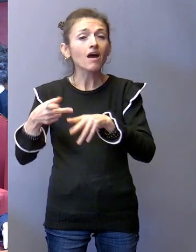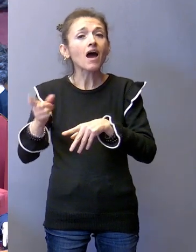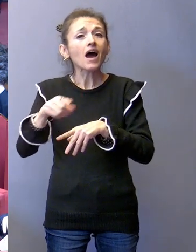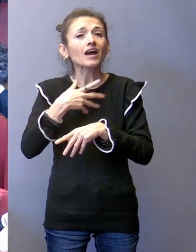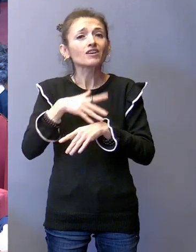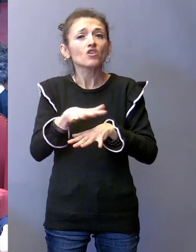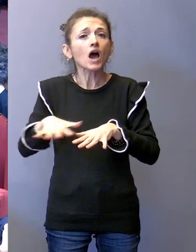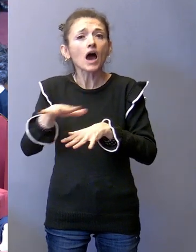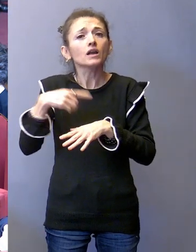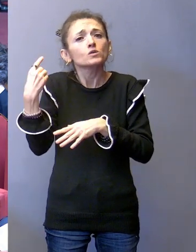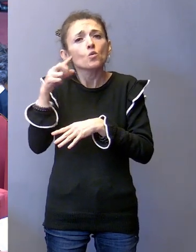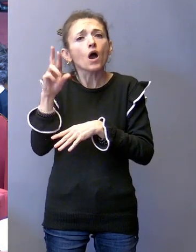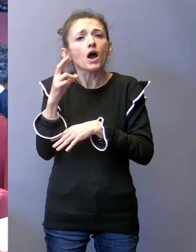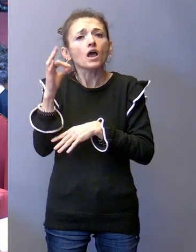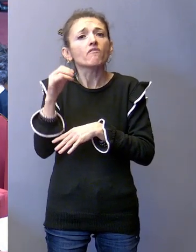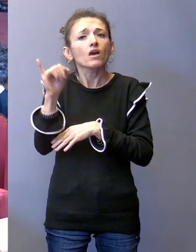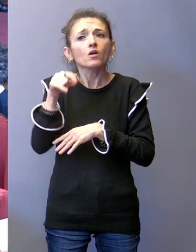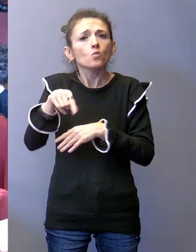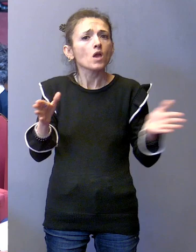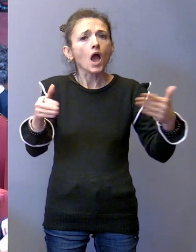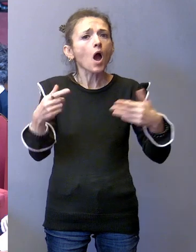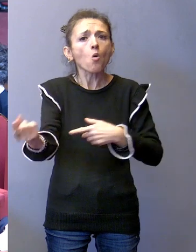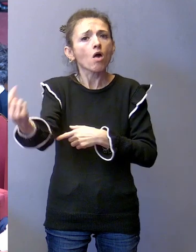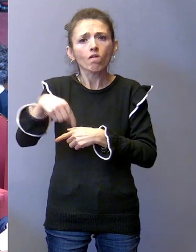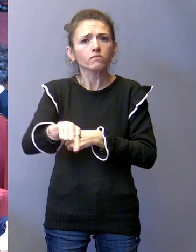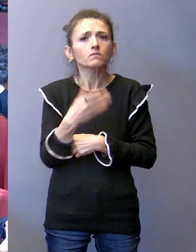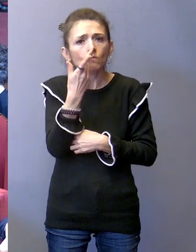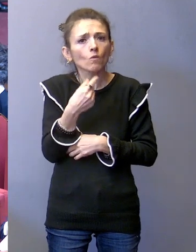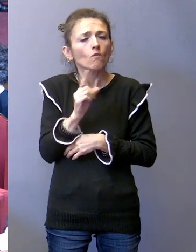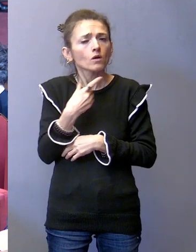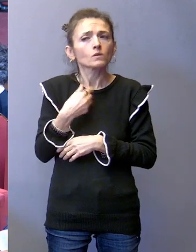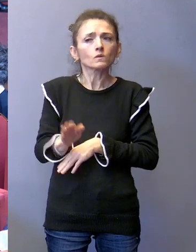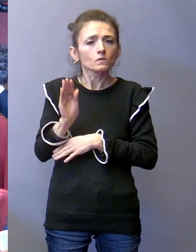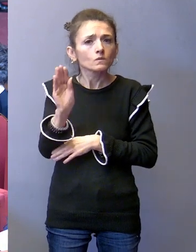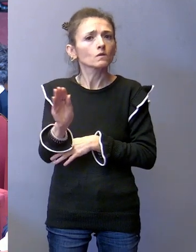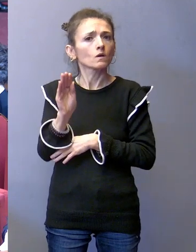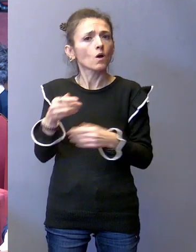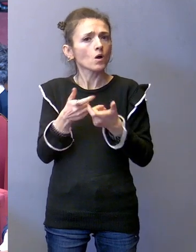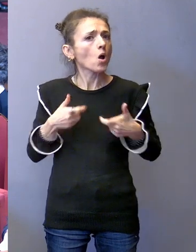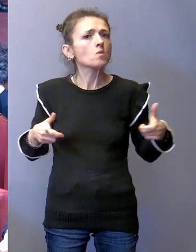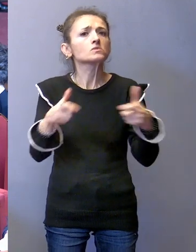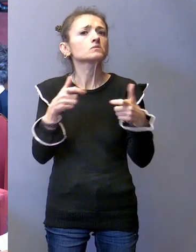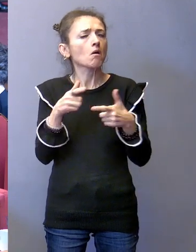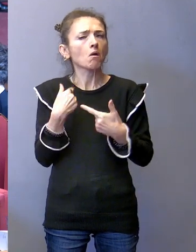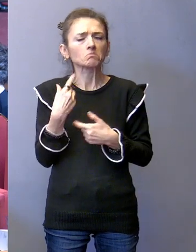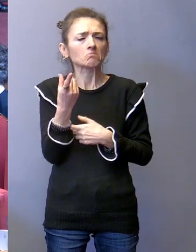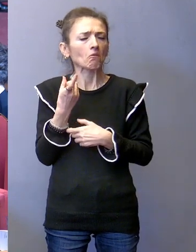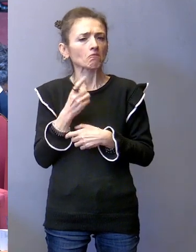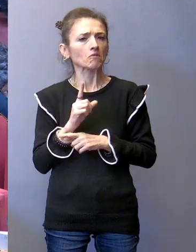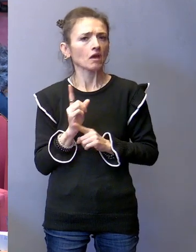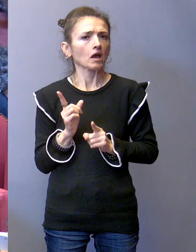qui in aula non ci vuol venire pare dica assessore picciocchi perché continuiamo a convocare alle commissioni ma non viene e